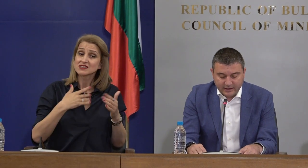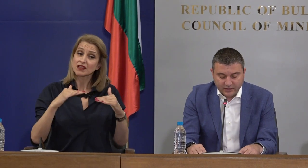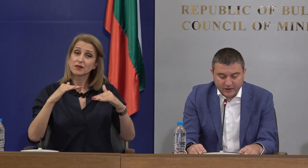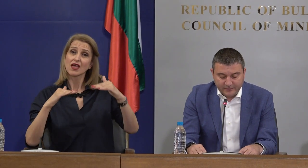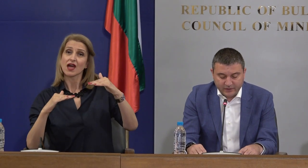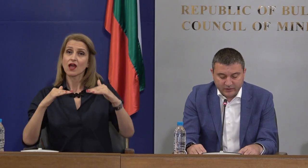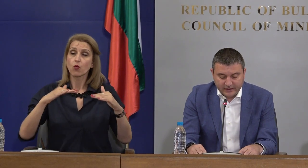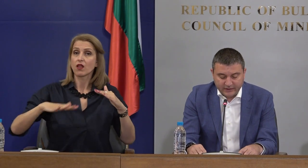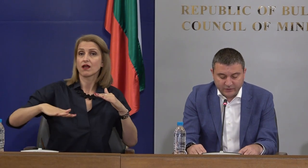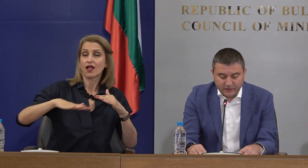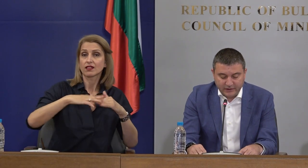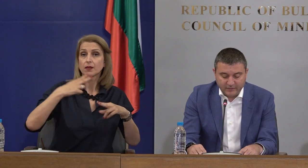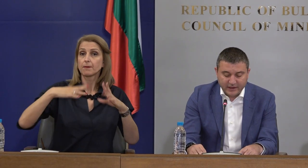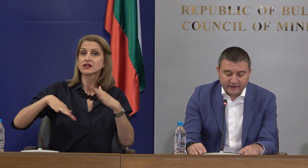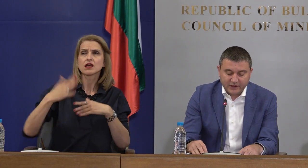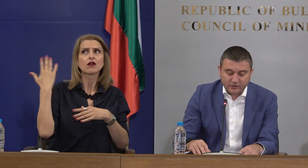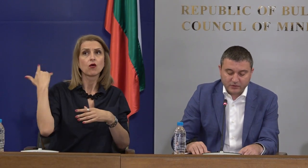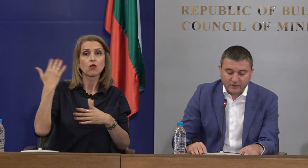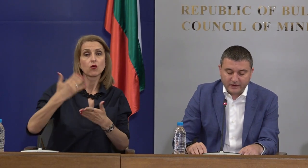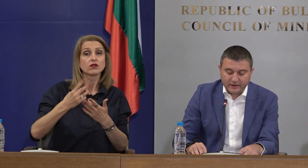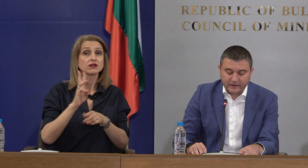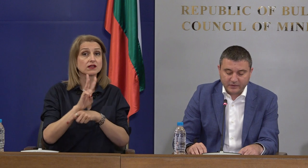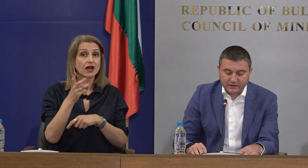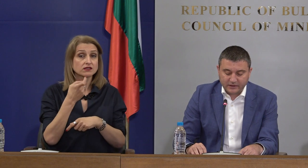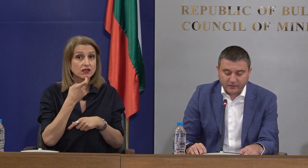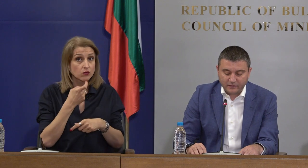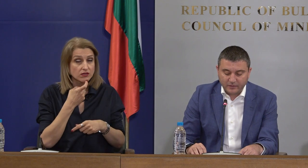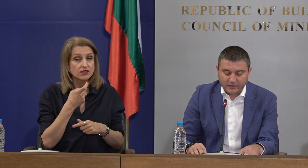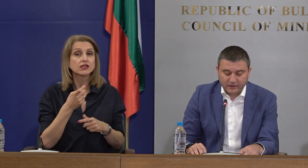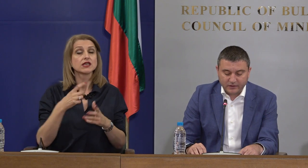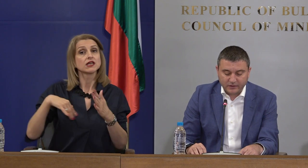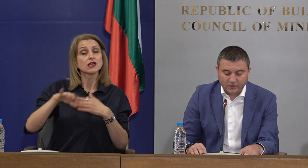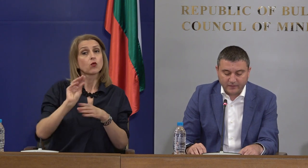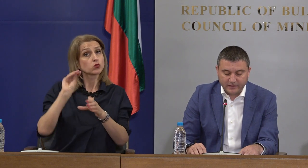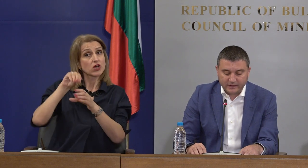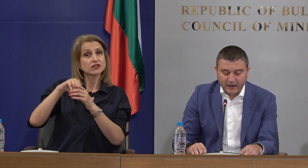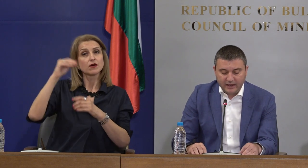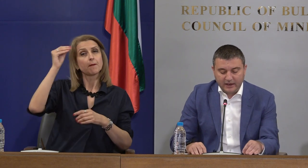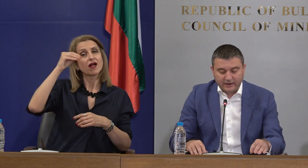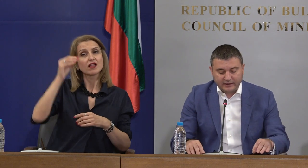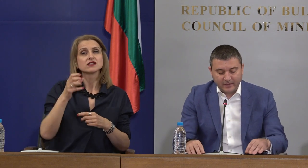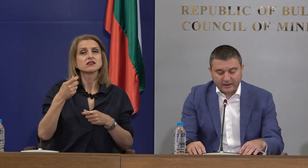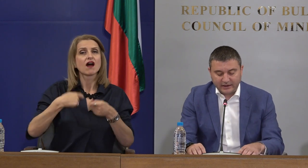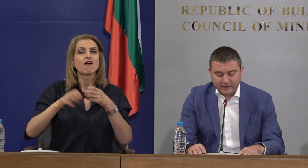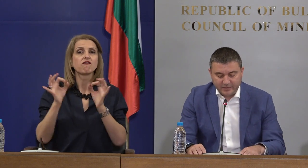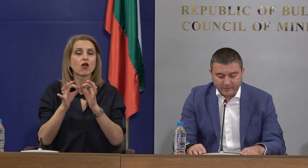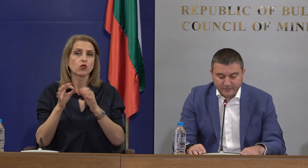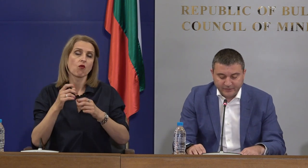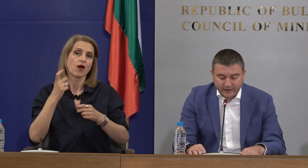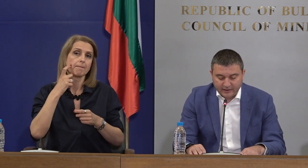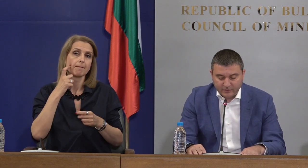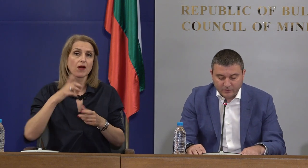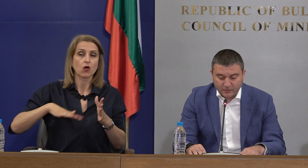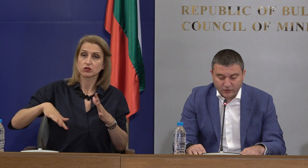на ценни книжа от 13 години и банката е част от основния индекс на българската фондова борса SOFIX, сегмент акции